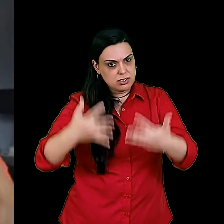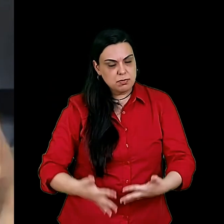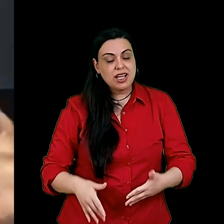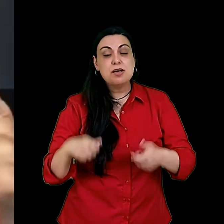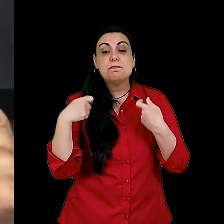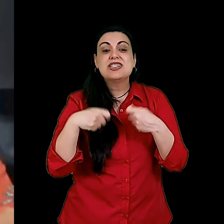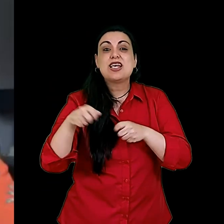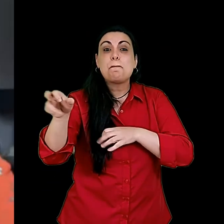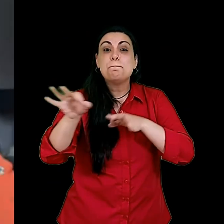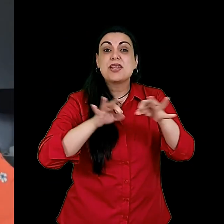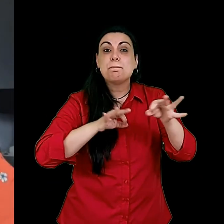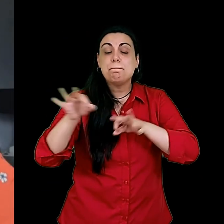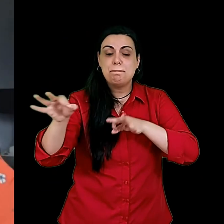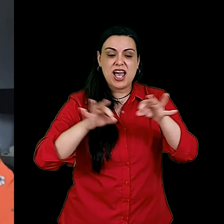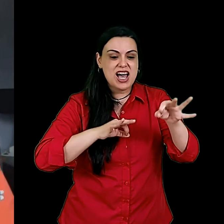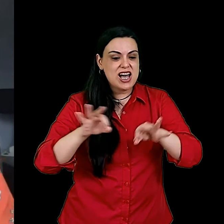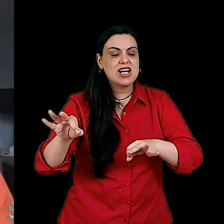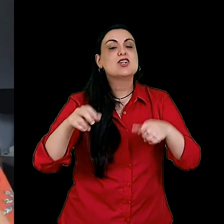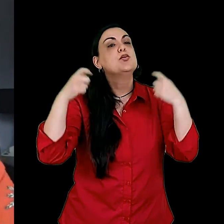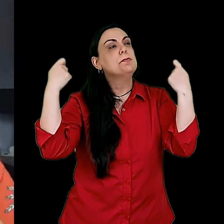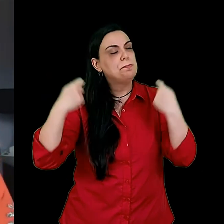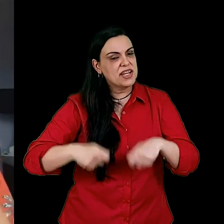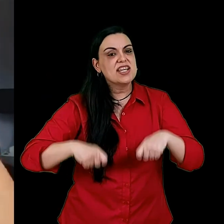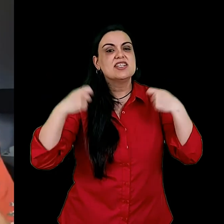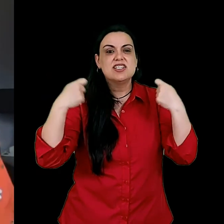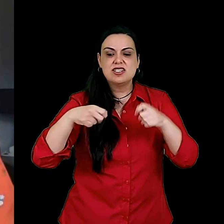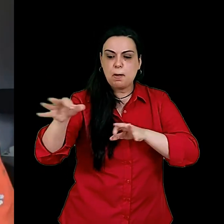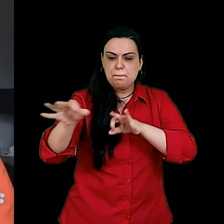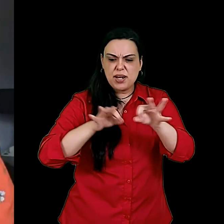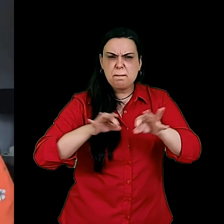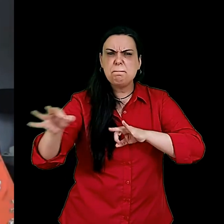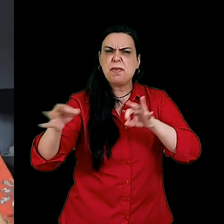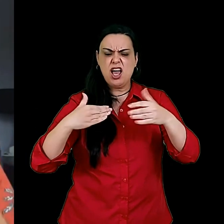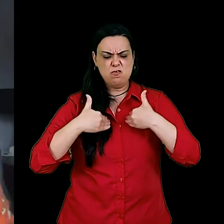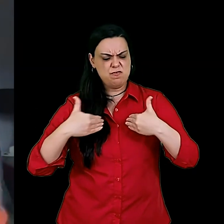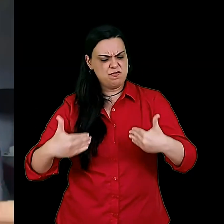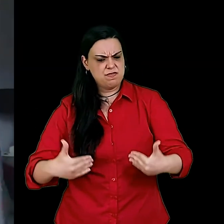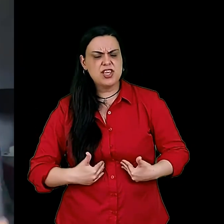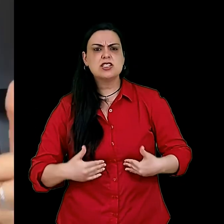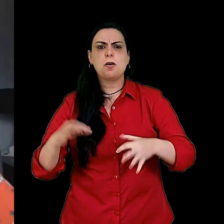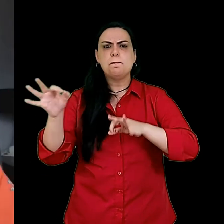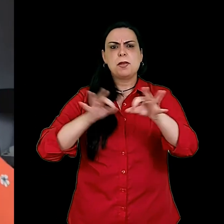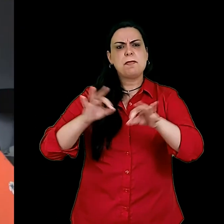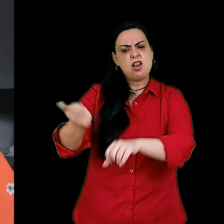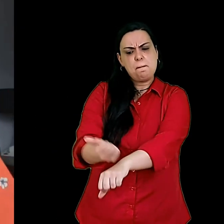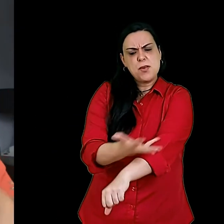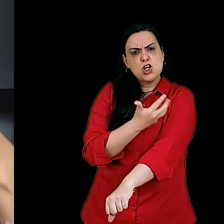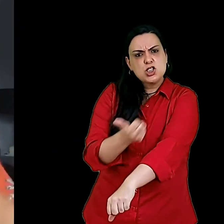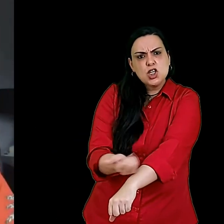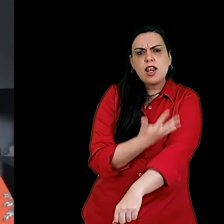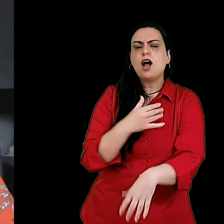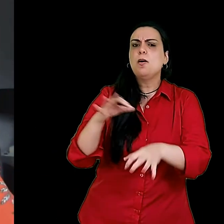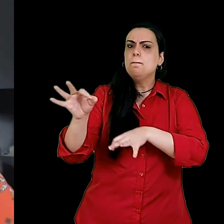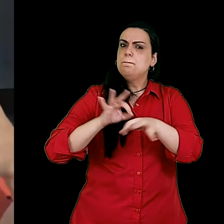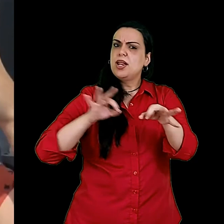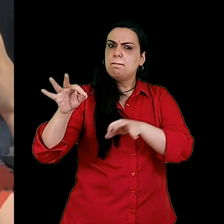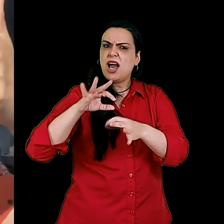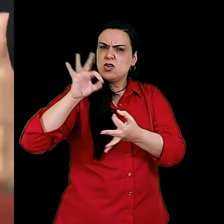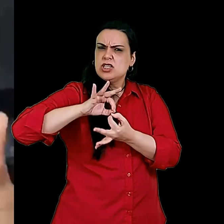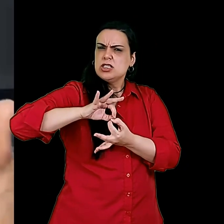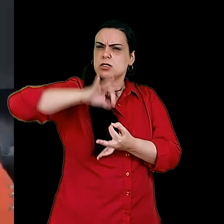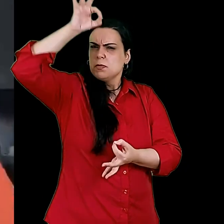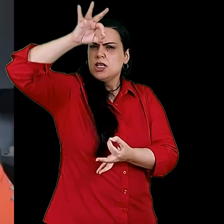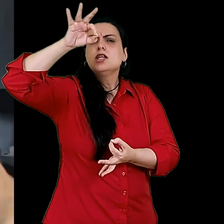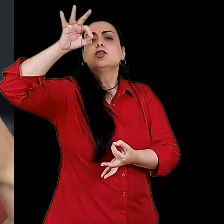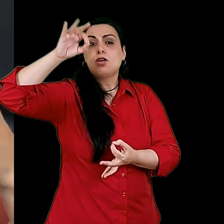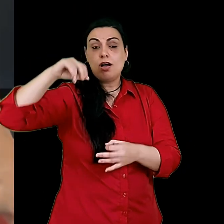Nós vamos tratar sobre isso na aula de amanhã. Isso envolve preparo. Tem que ter preparo. Preparo físico, preparo